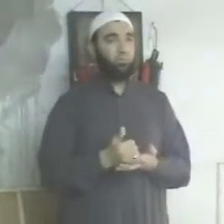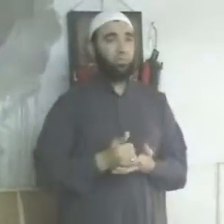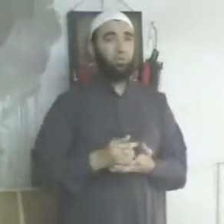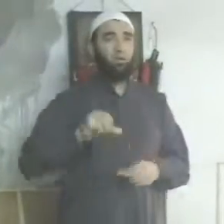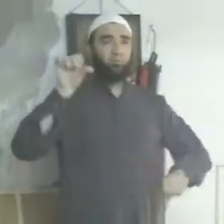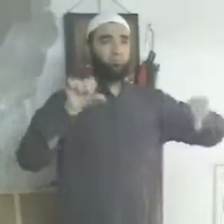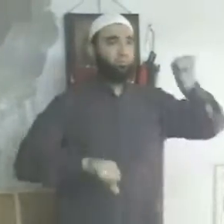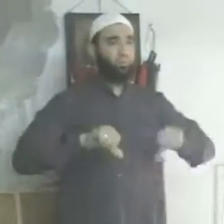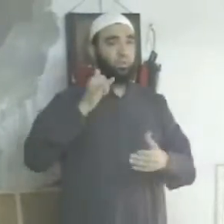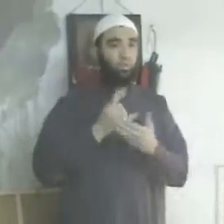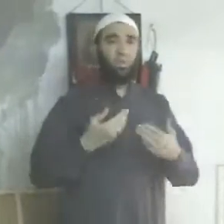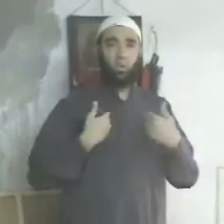القنطرين